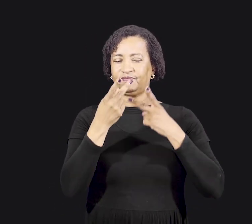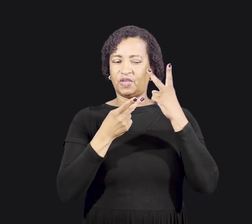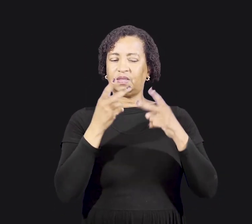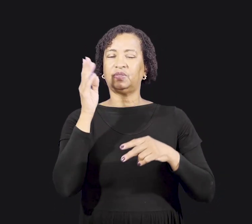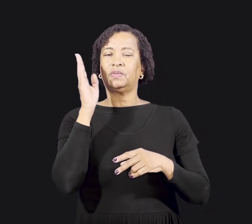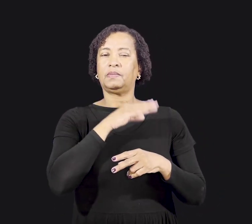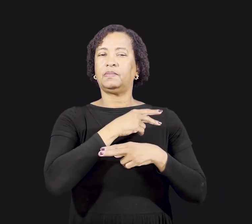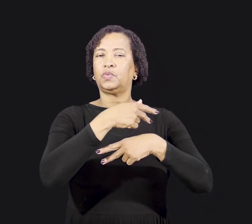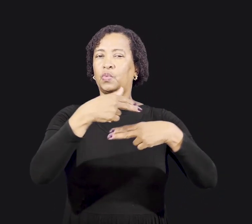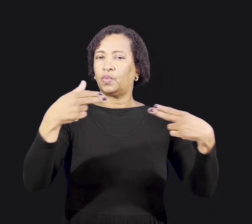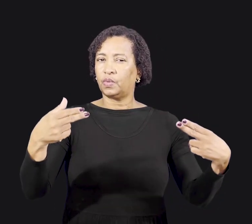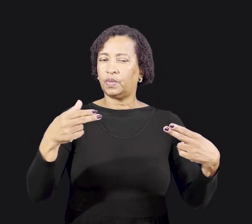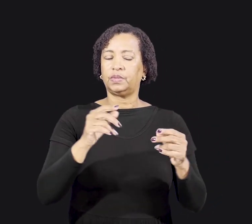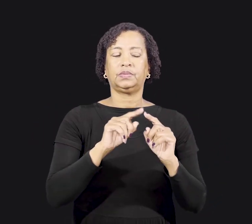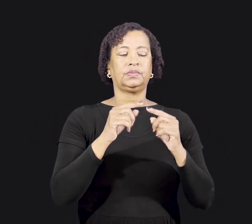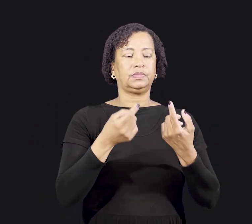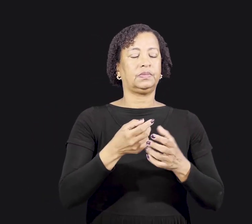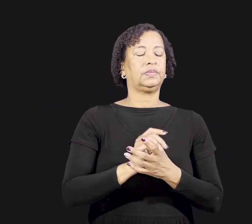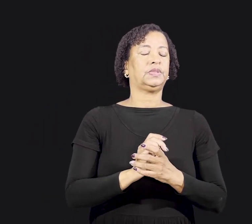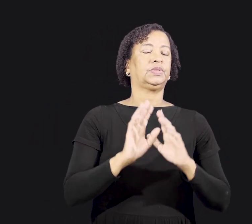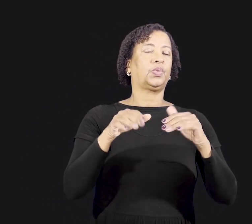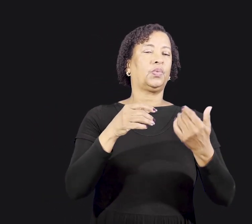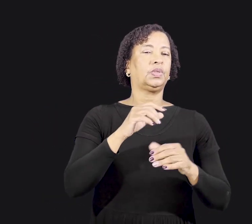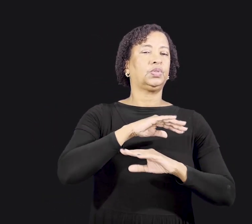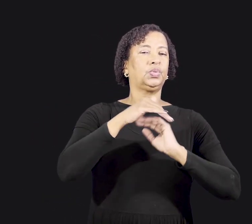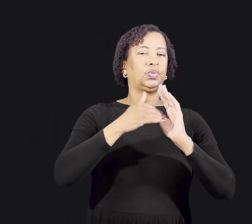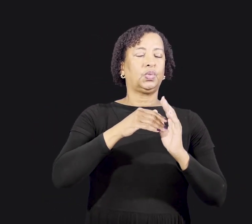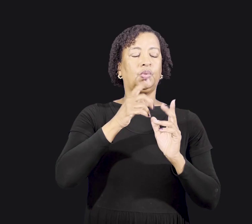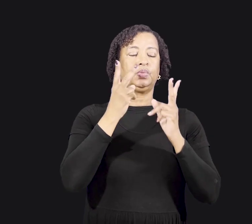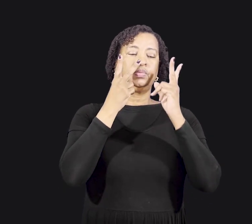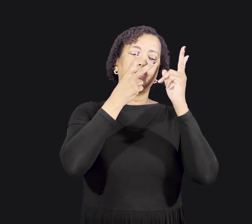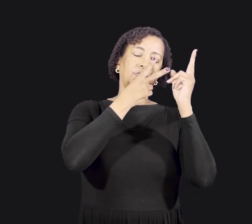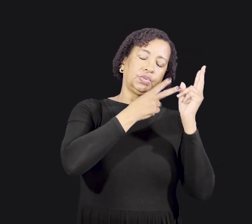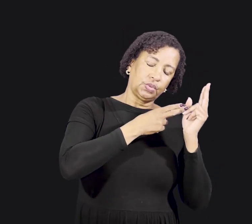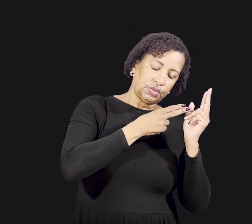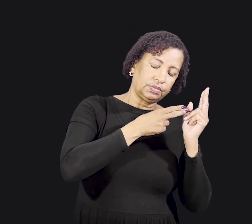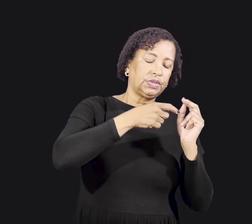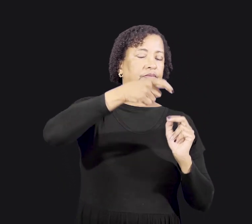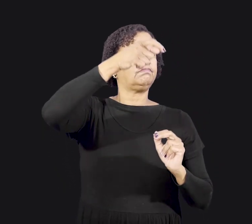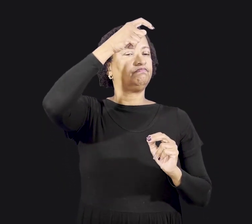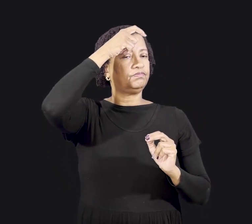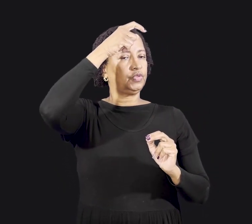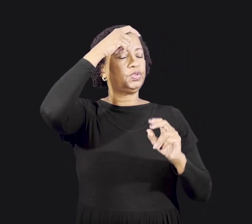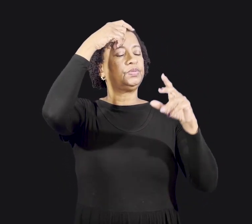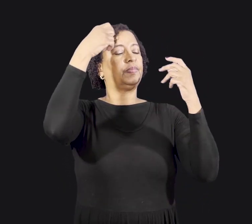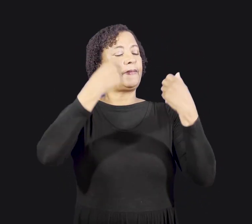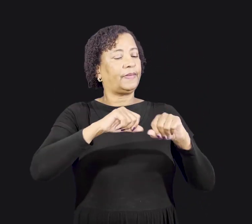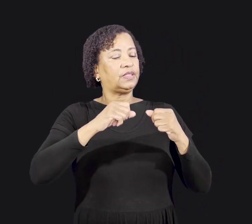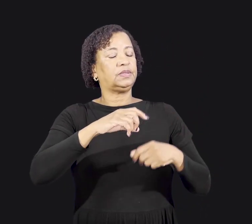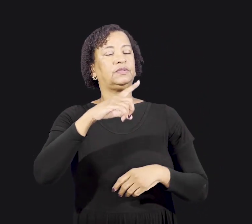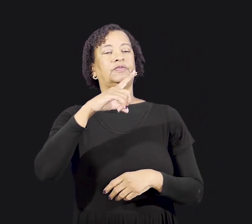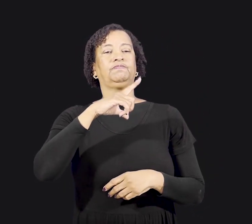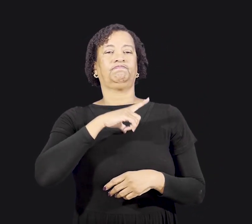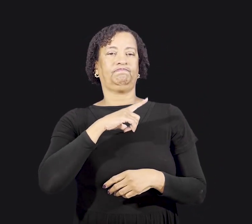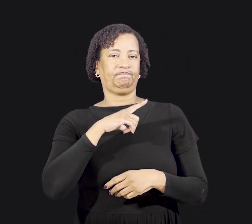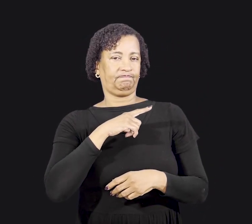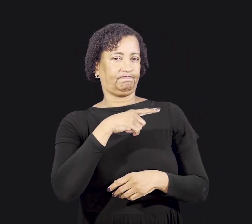mencionada nessa parábola. Mas enquanto todos dormiam, é disso que o diabo precisa para triunfar. Que os